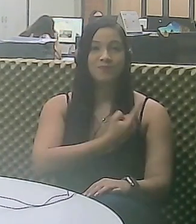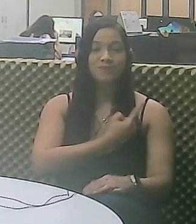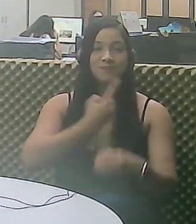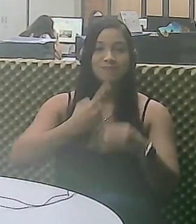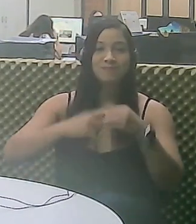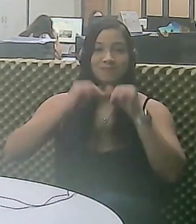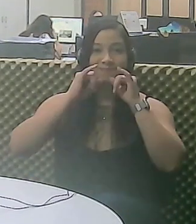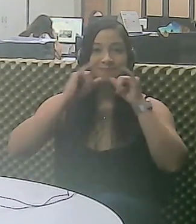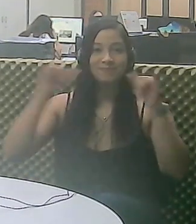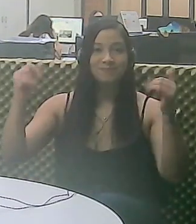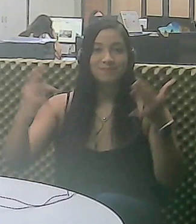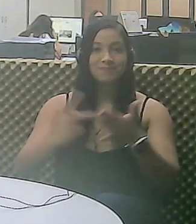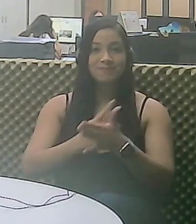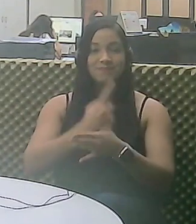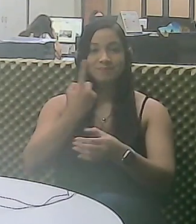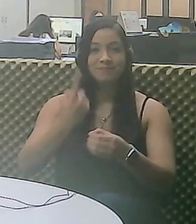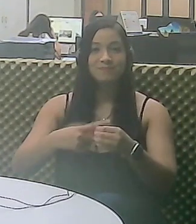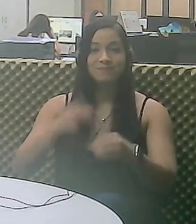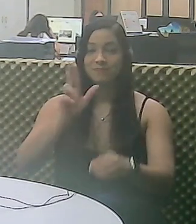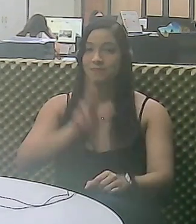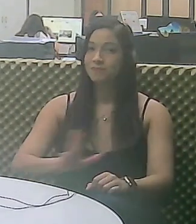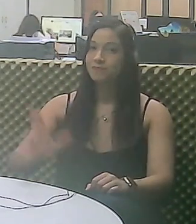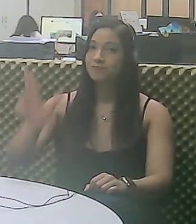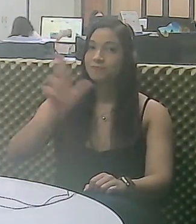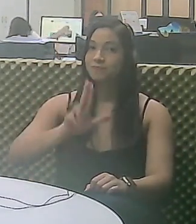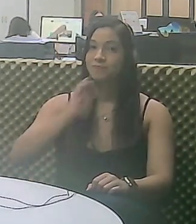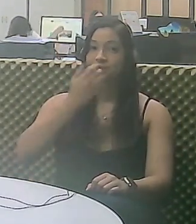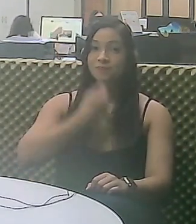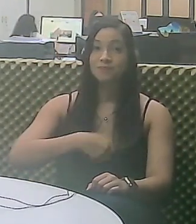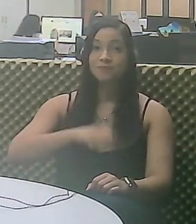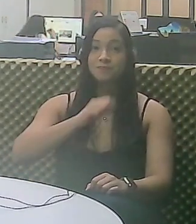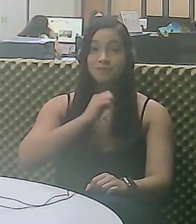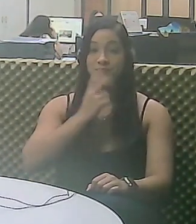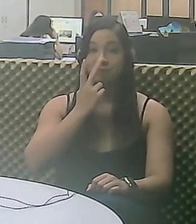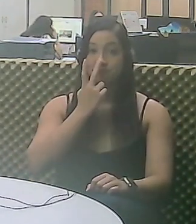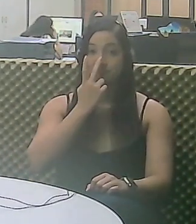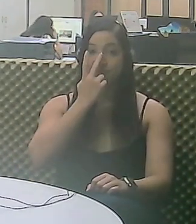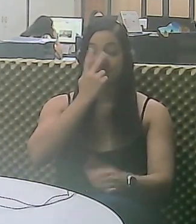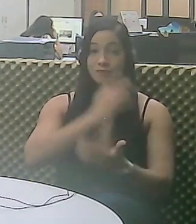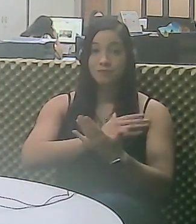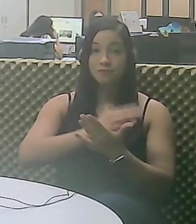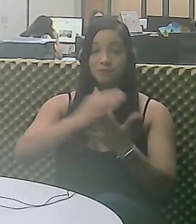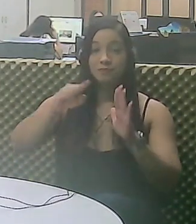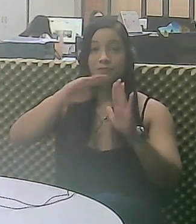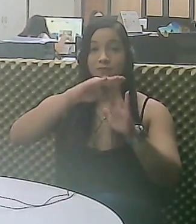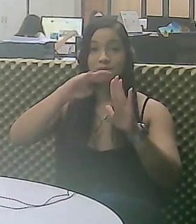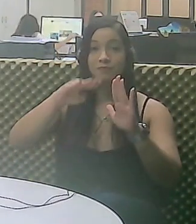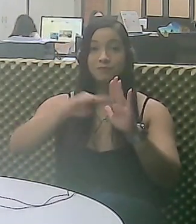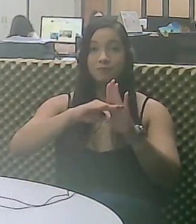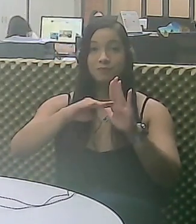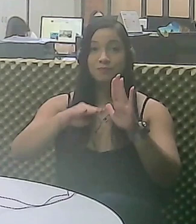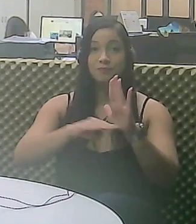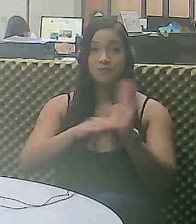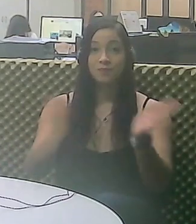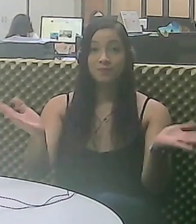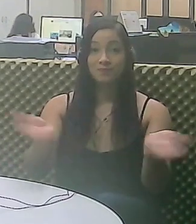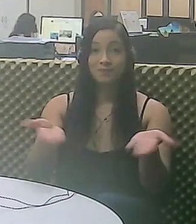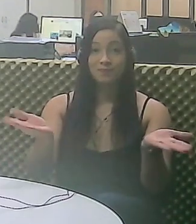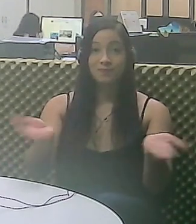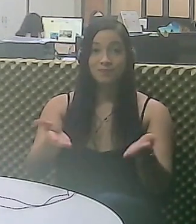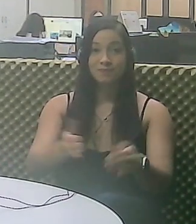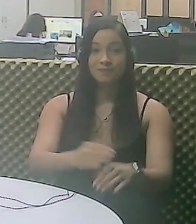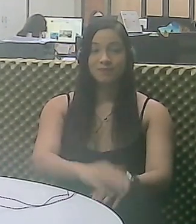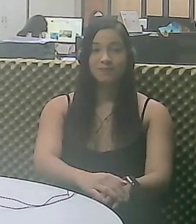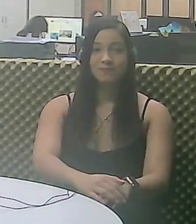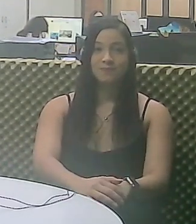com o boletim de notícias sobre o que de fato acontece em Uberlândia. Eu sou Vanessa Gianotti e começamos com os destaques da edição de